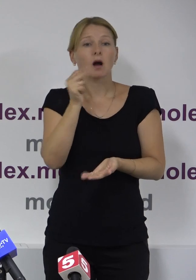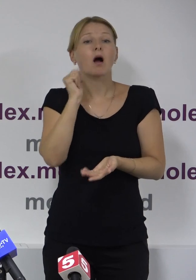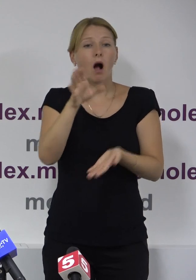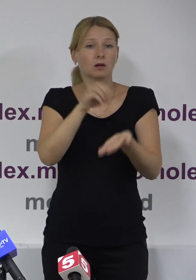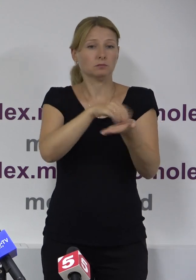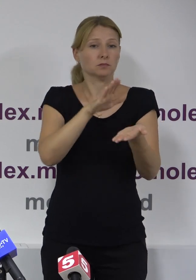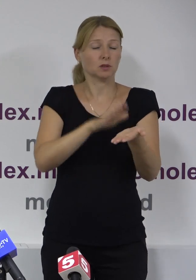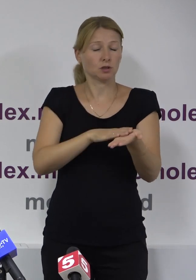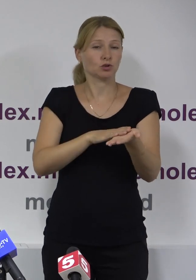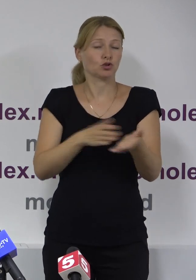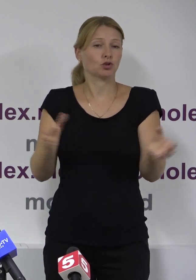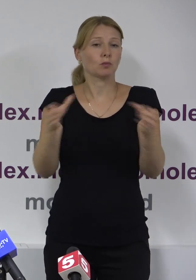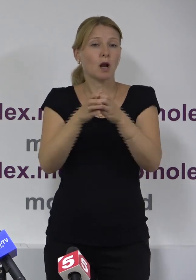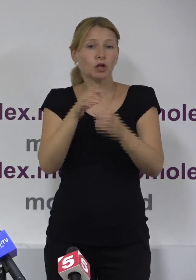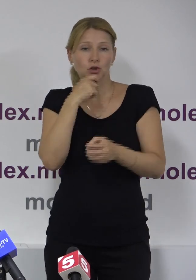blocurilor electorale, iar